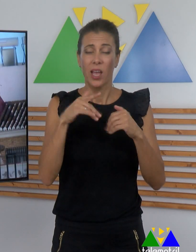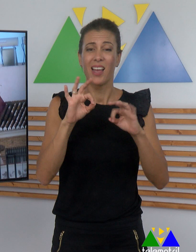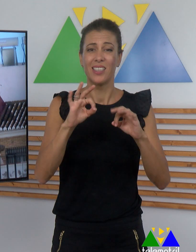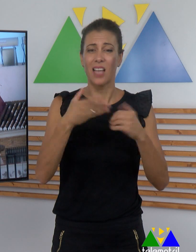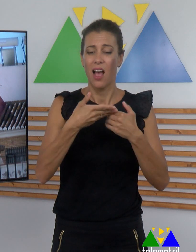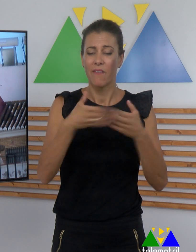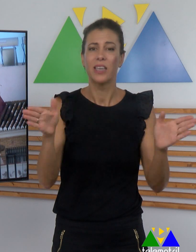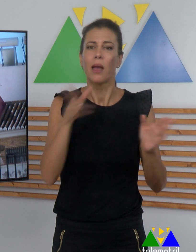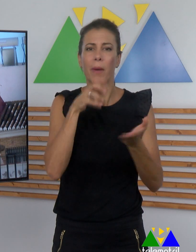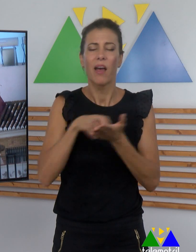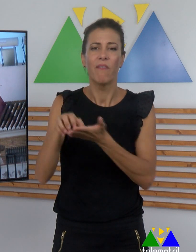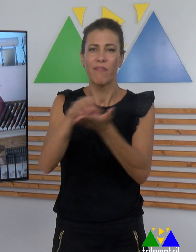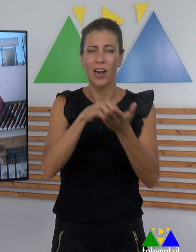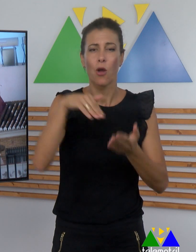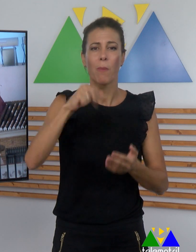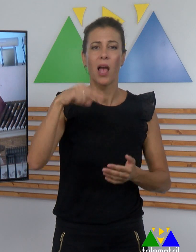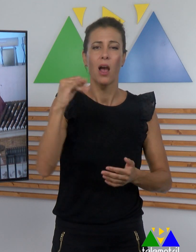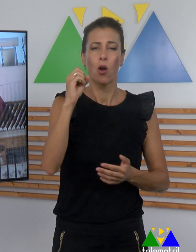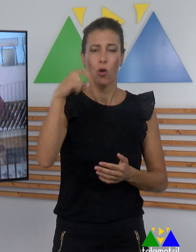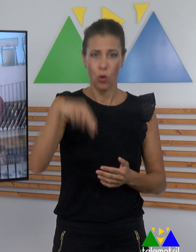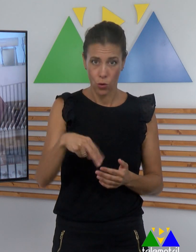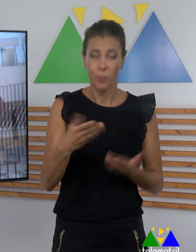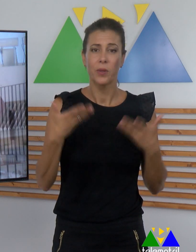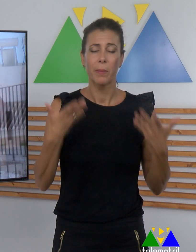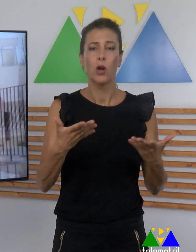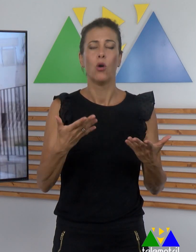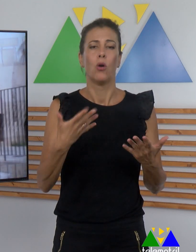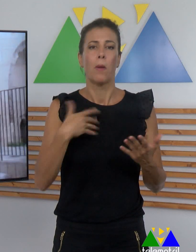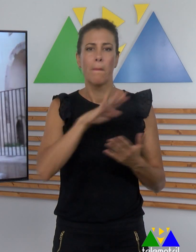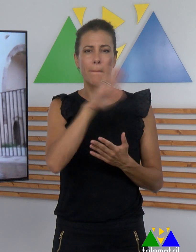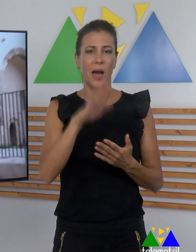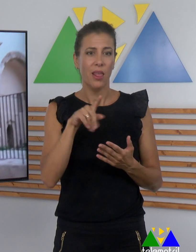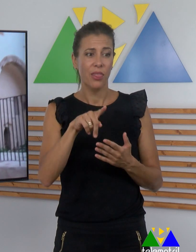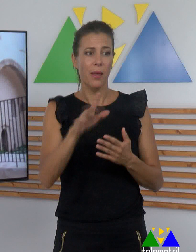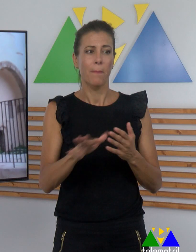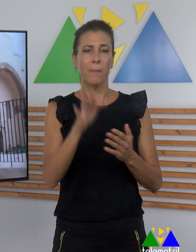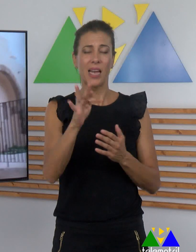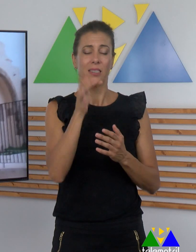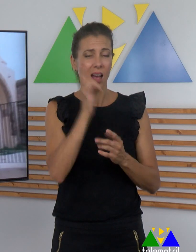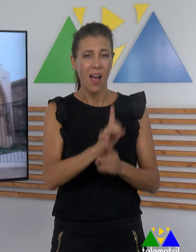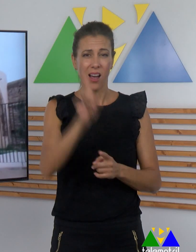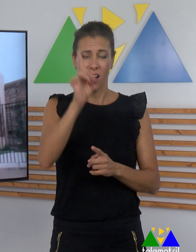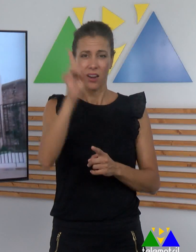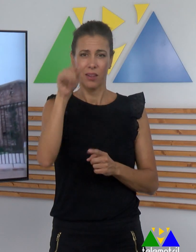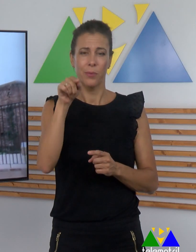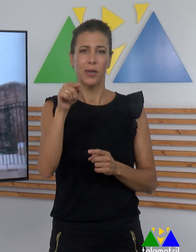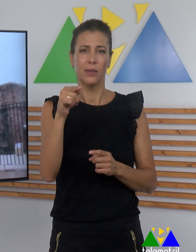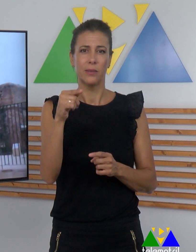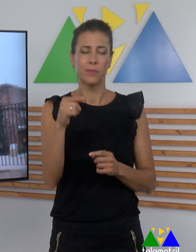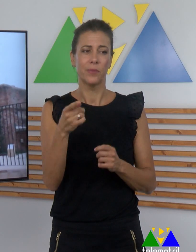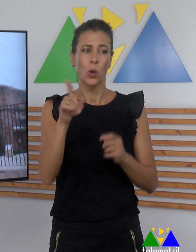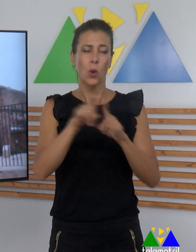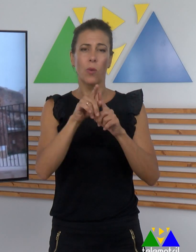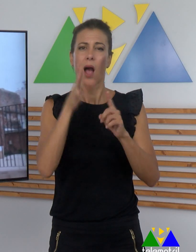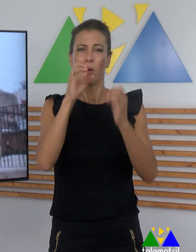del Arrabal del Manjón, una absolutamente defensiva. Lo que nos parece desagües allí arriba son